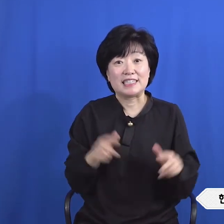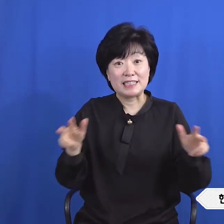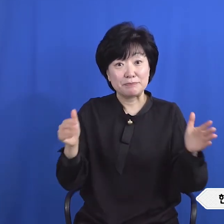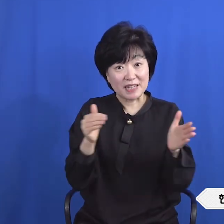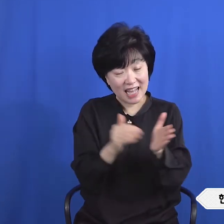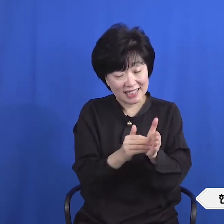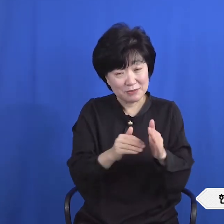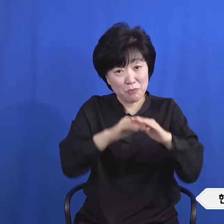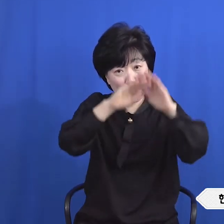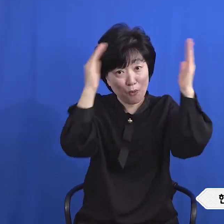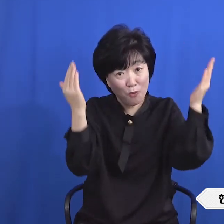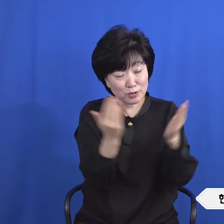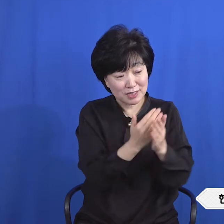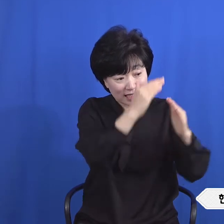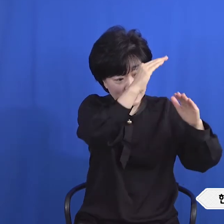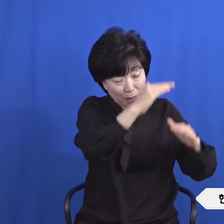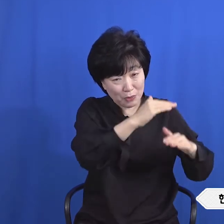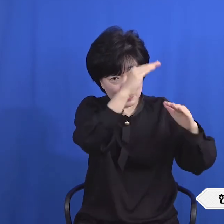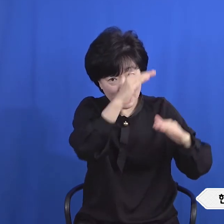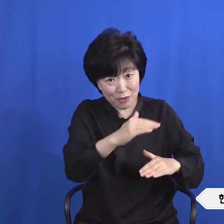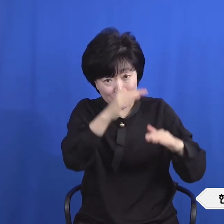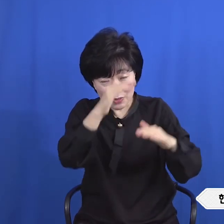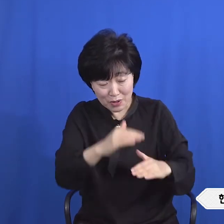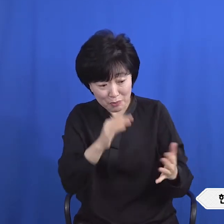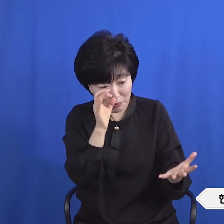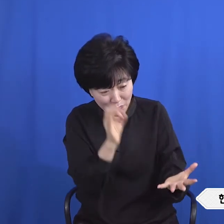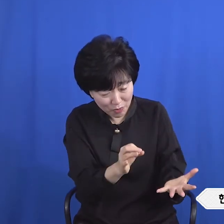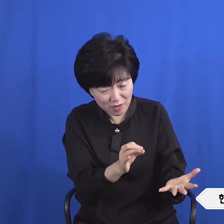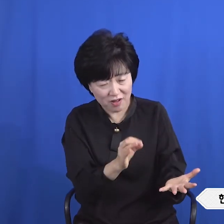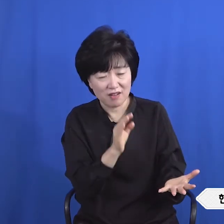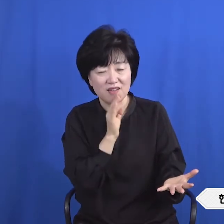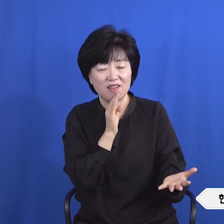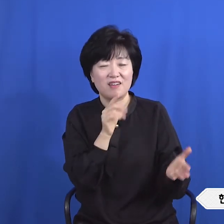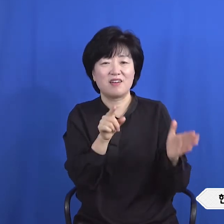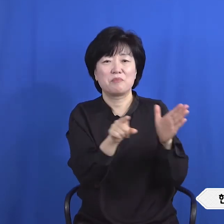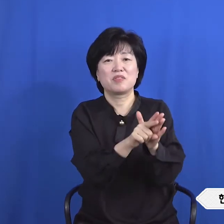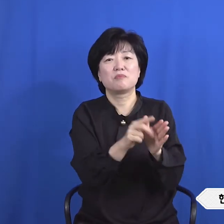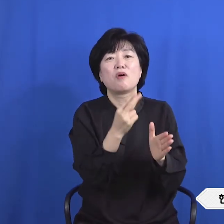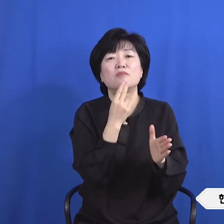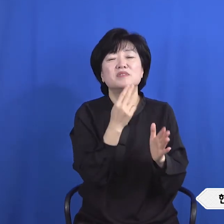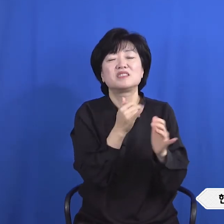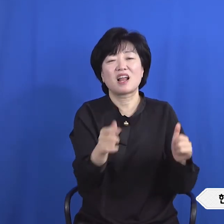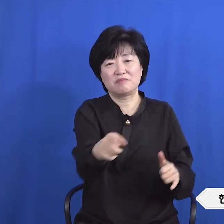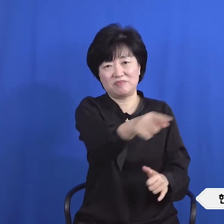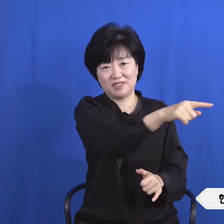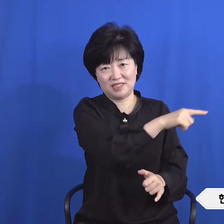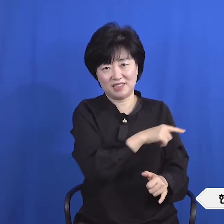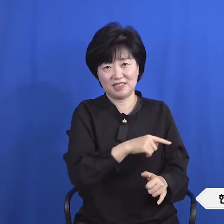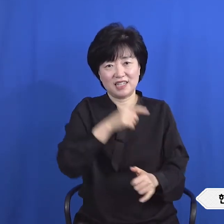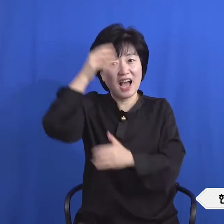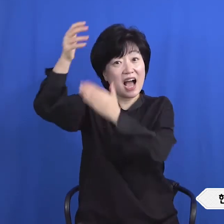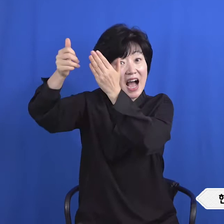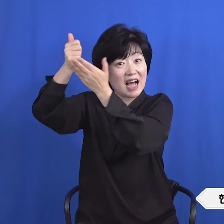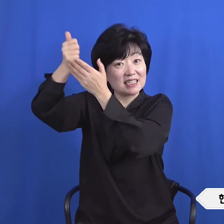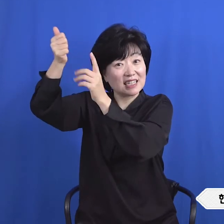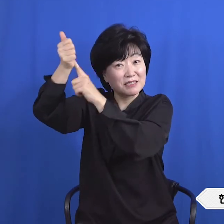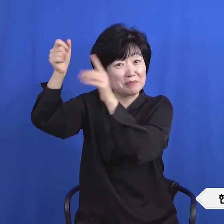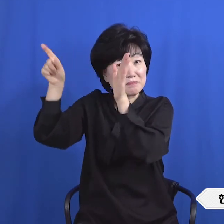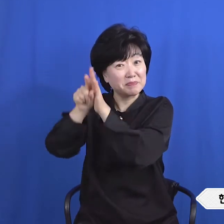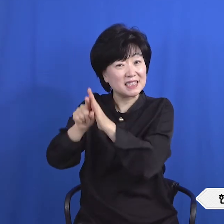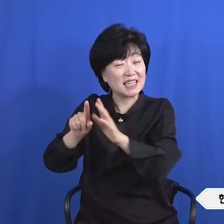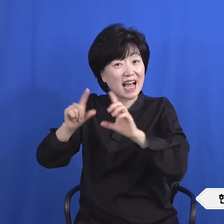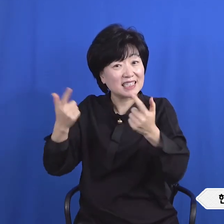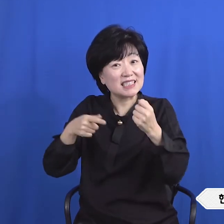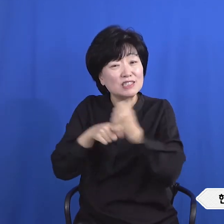지금까지 말씀을 이제 요약을 해보면 불신자들이 하나님을 안 믿는 것은 하나님이 계신다는